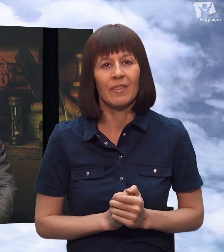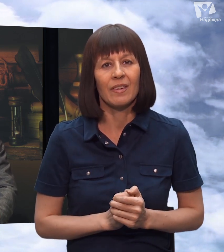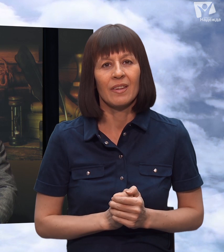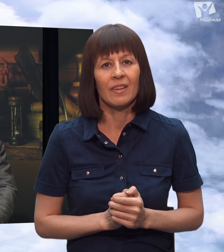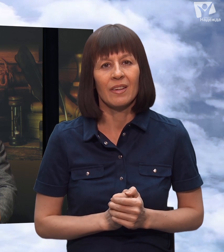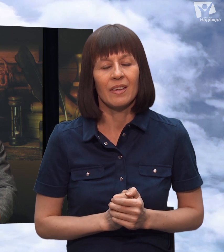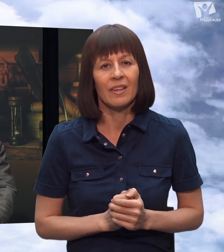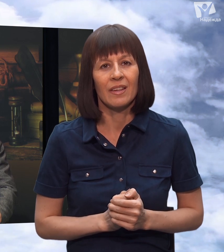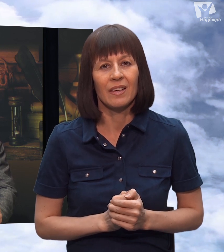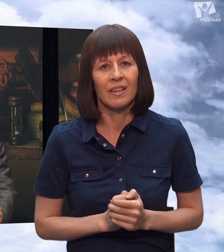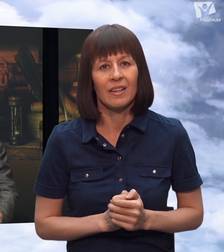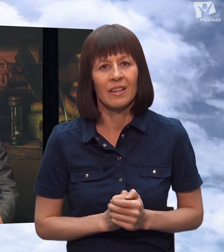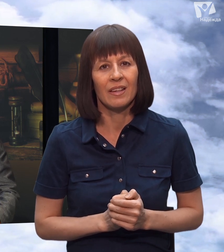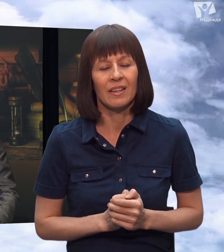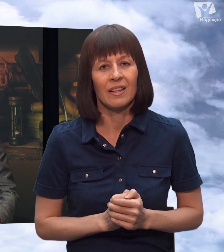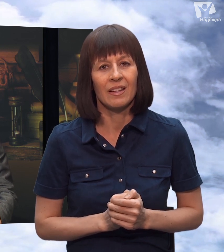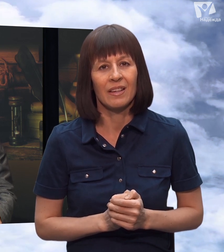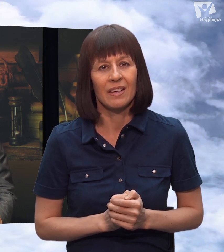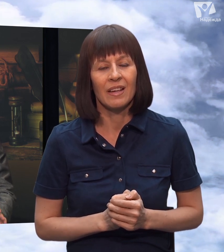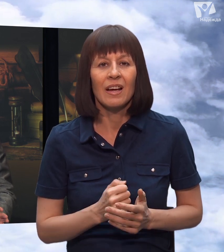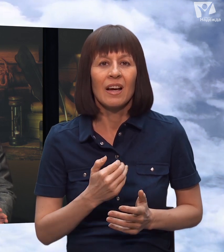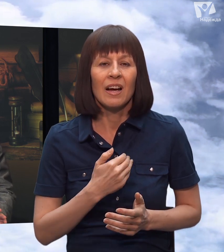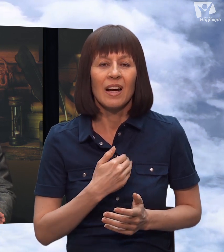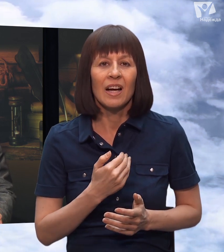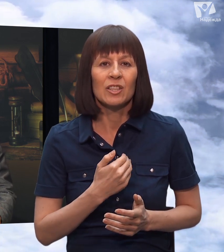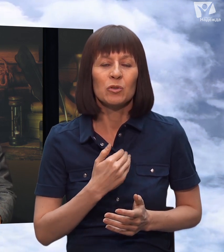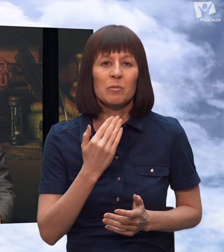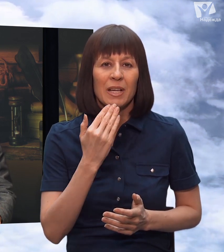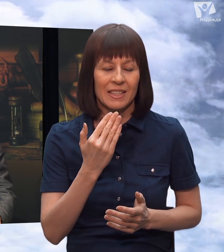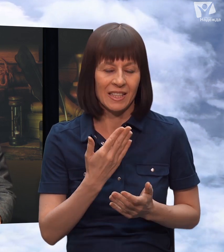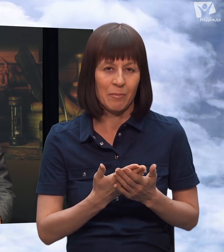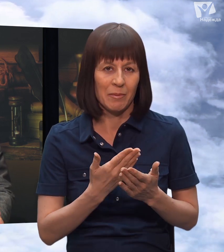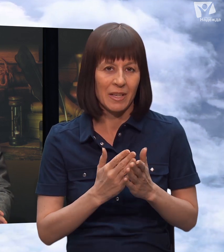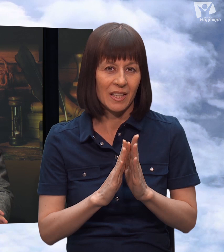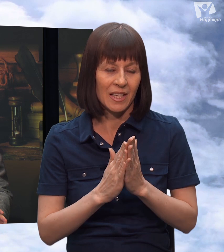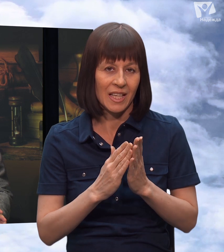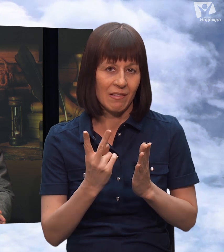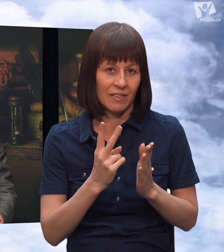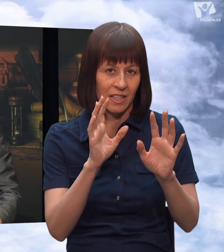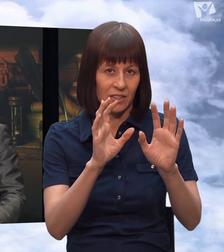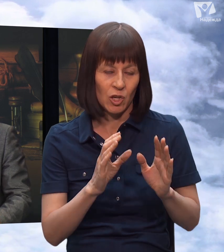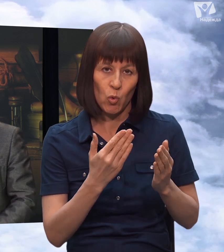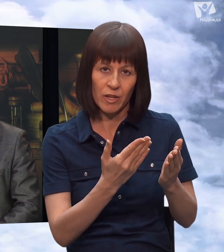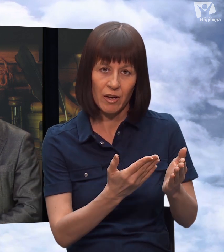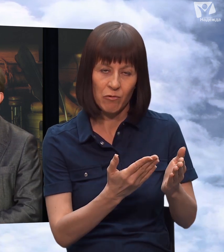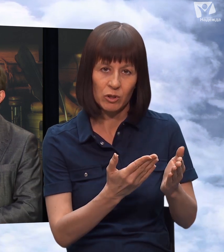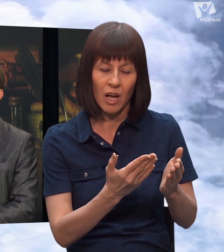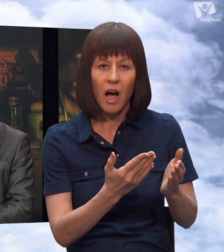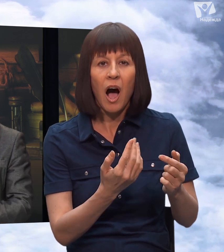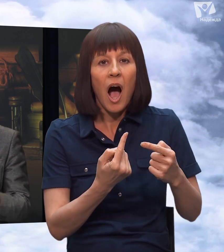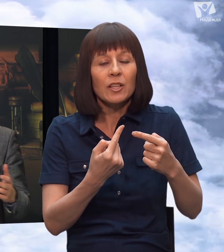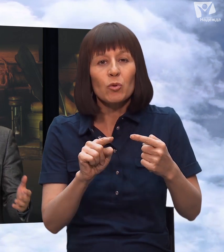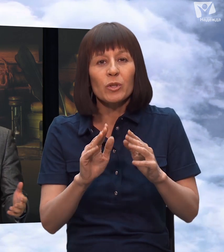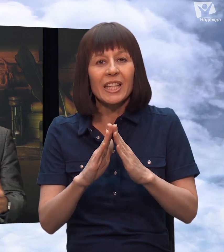скажете о каких вообще писаниях есть отсылки на второзаконие может быть цитаты из тараза конь и.я.